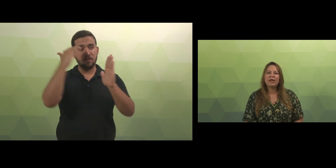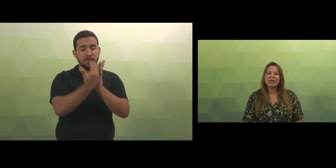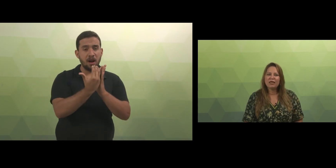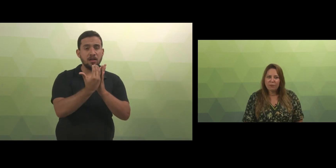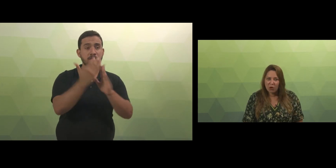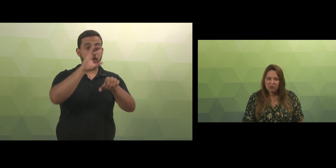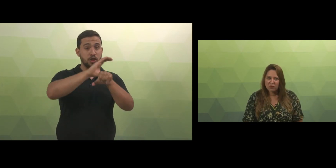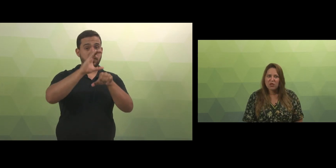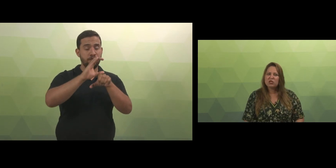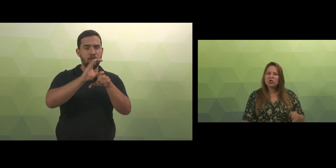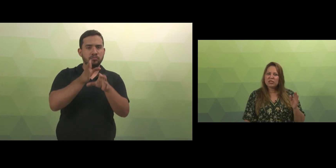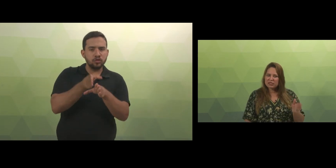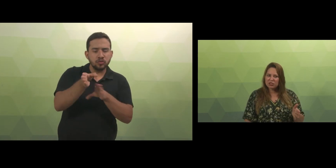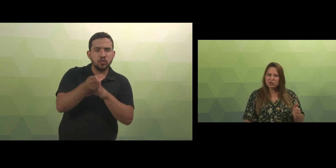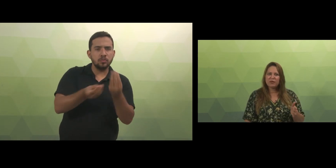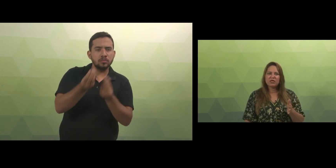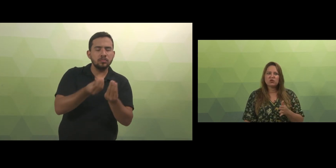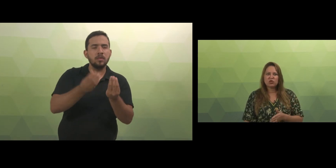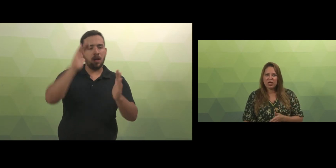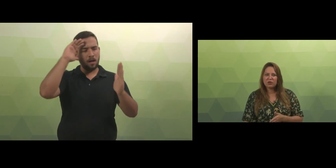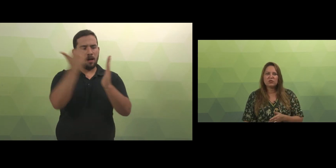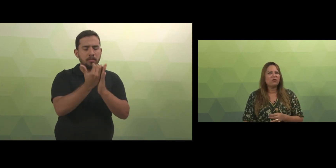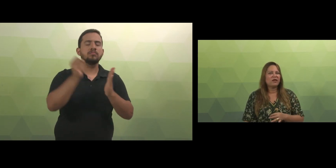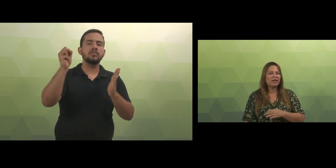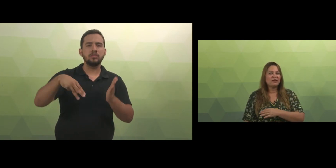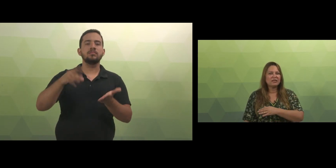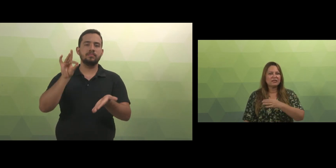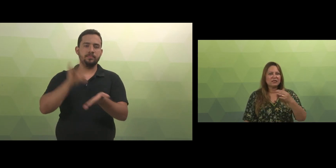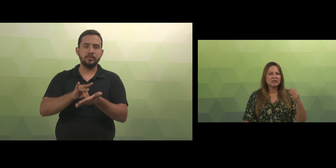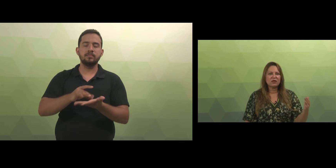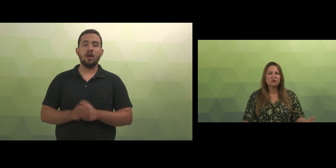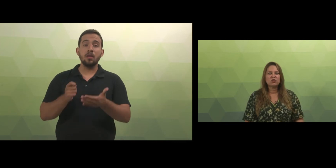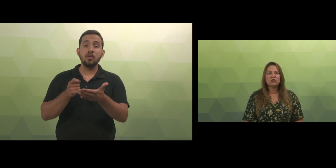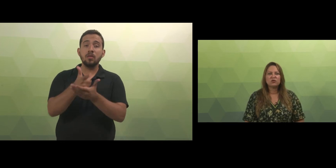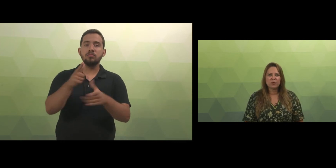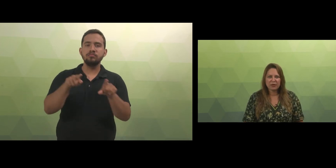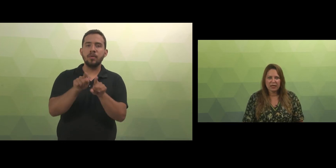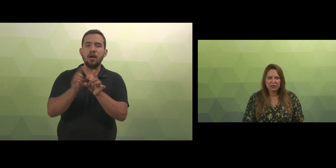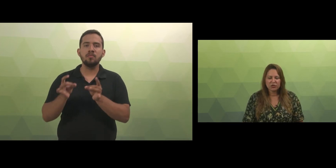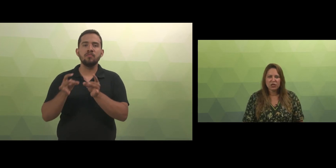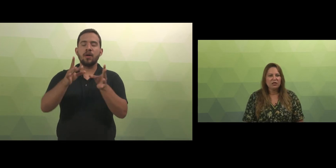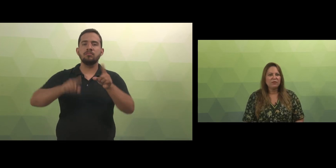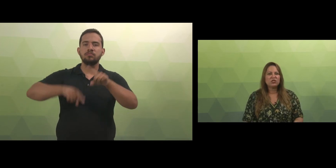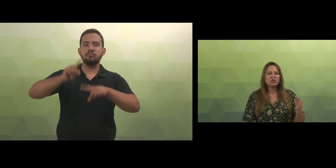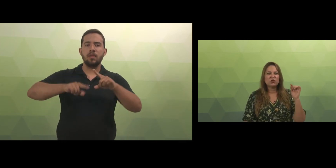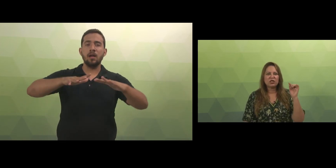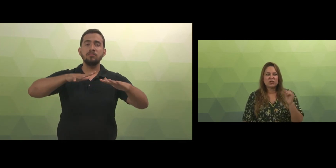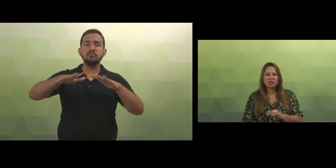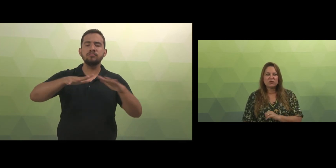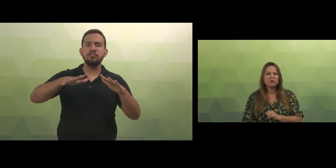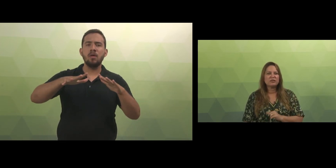um bem imóvel só existe perante o direito se houver a transcrição do título de propriedade,